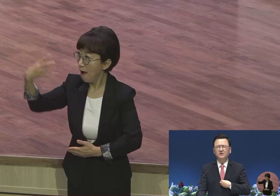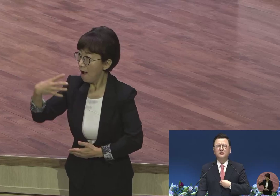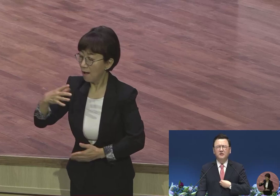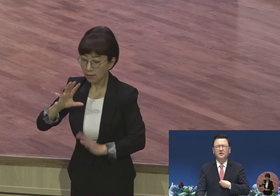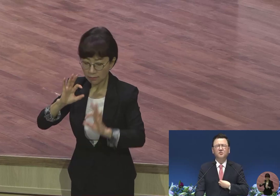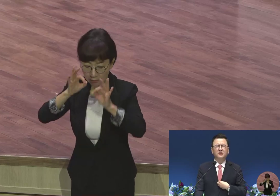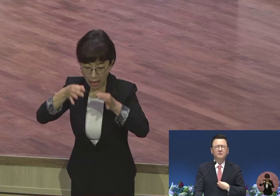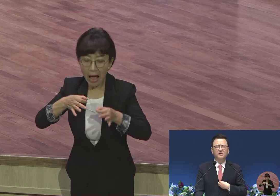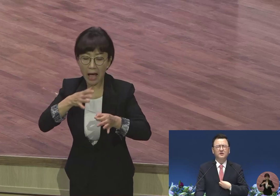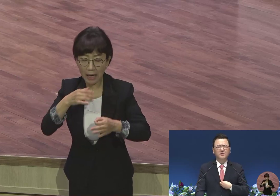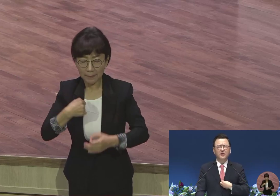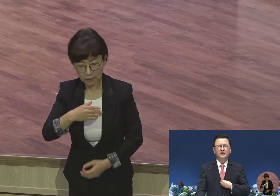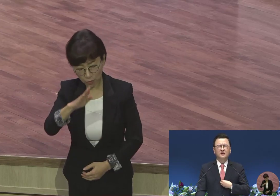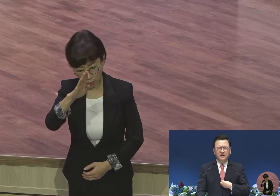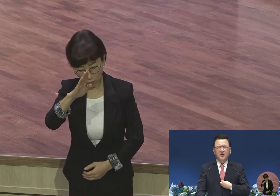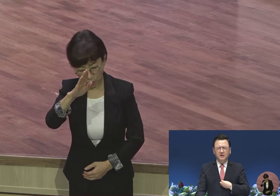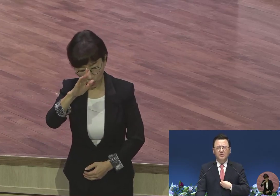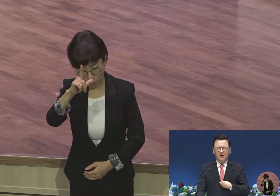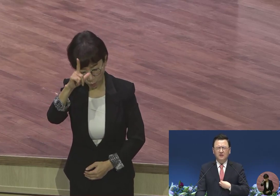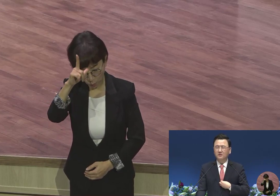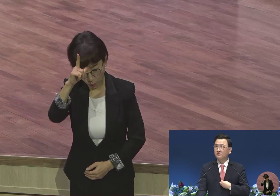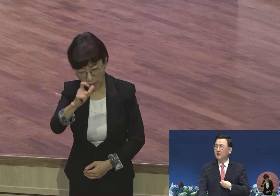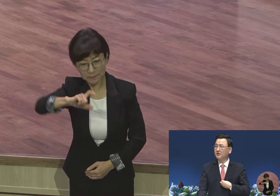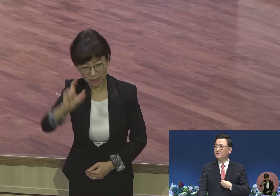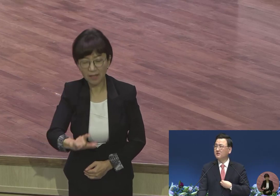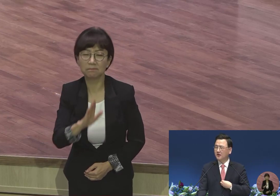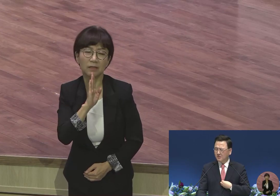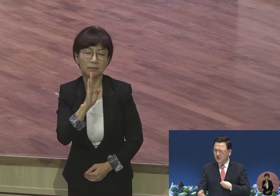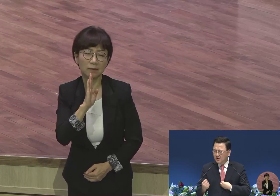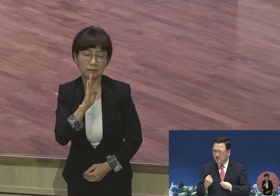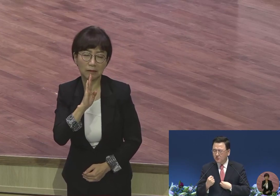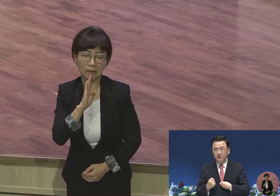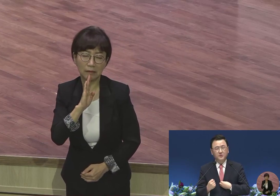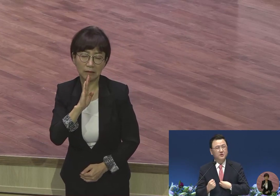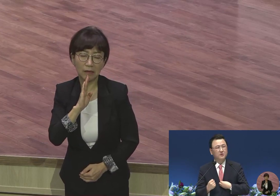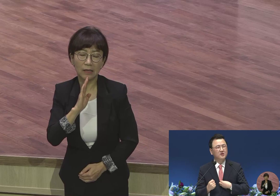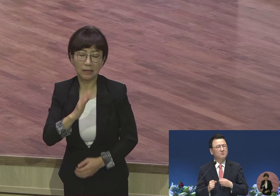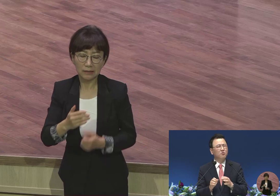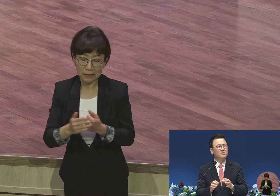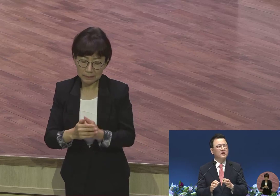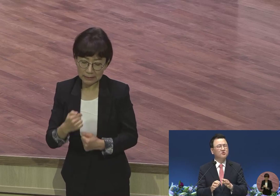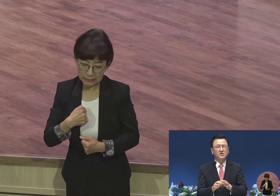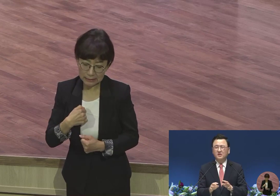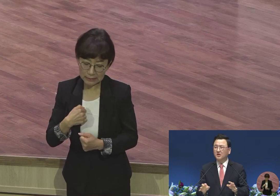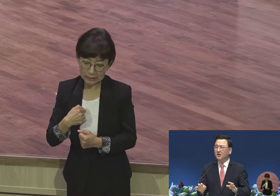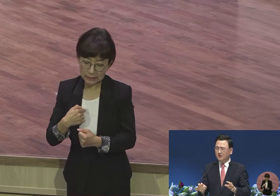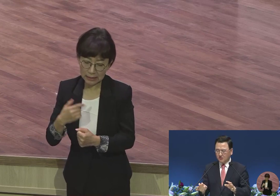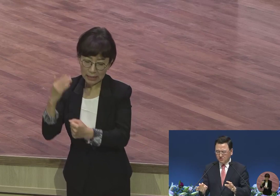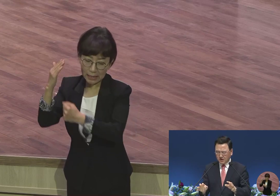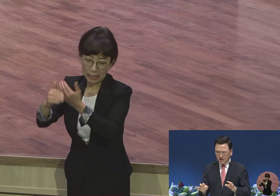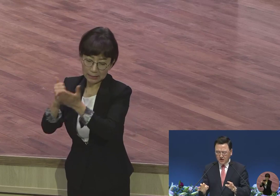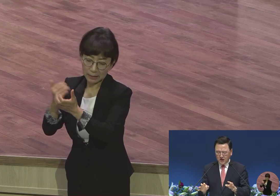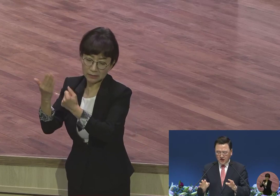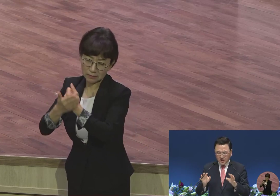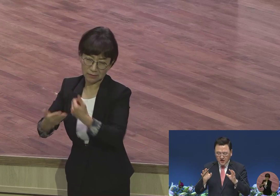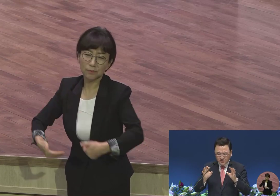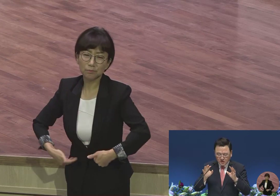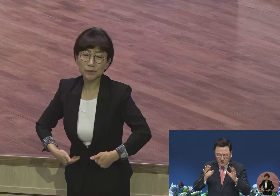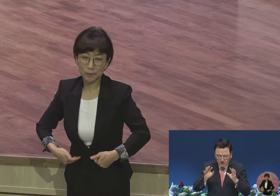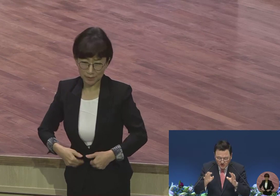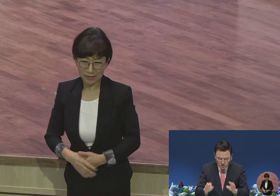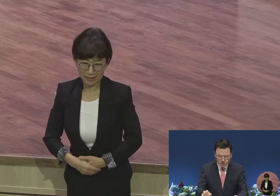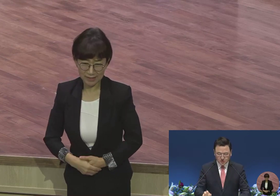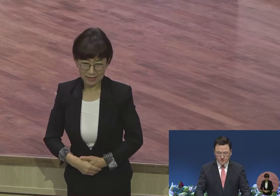합니다. 그래서 느끼는 게 뭐냐면 은혜 아니면 안 되는구나. 하나님 은혜 내려주십시오. 이 목사도 직책이기 때문에